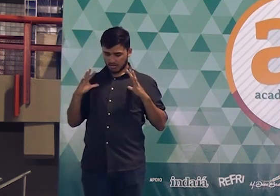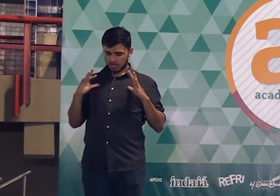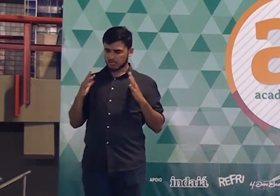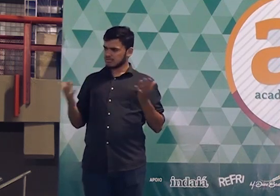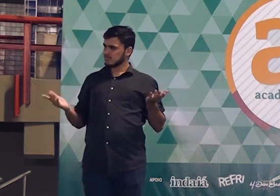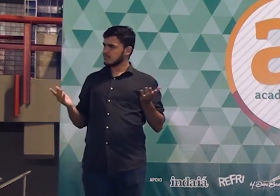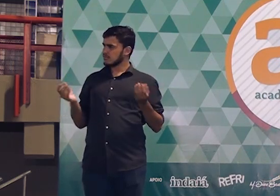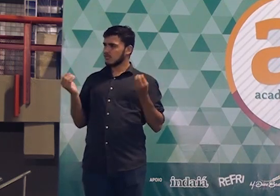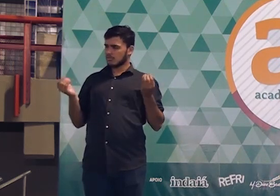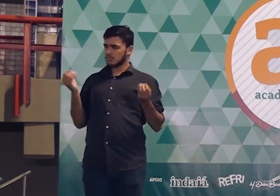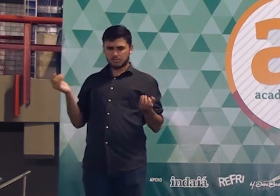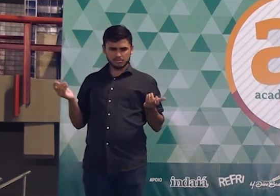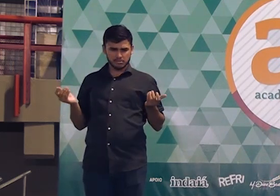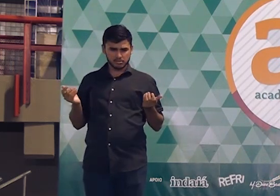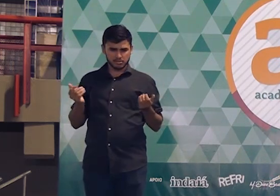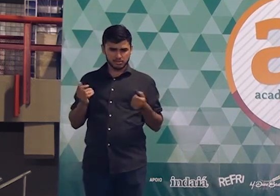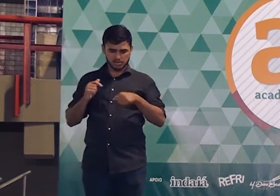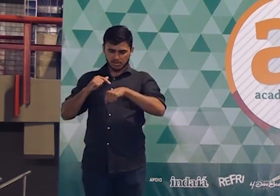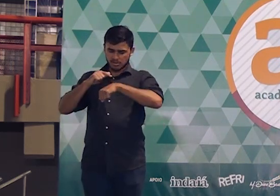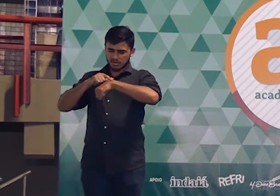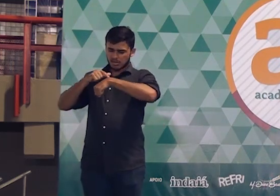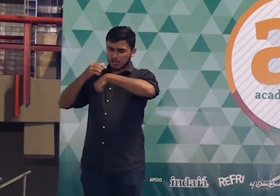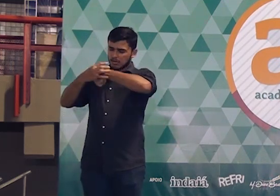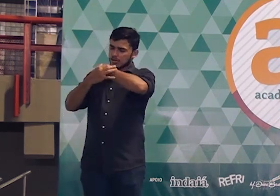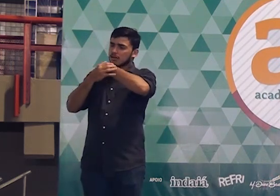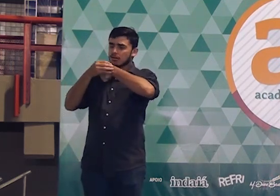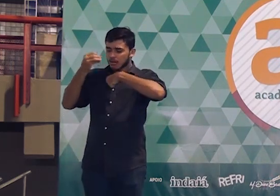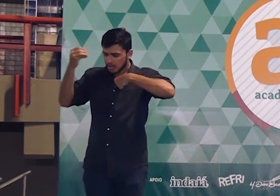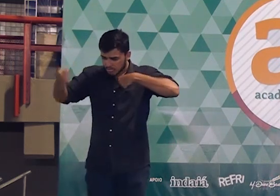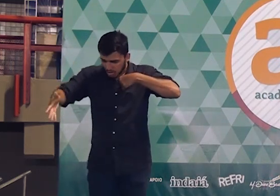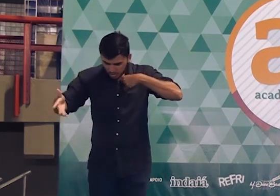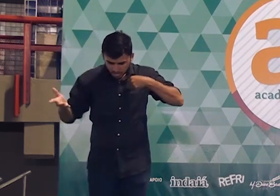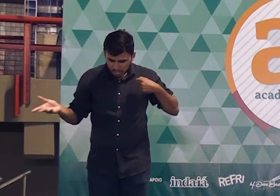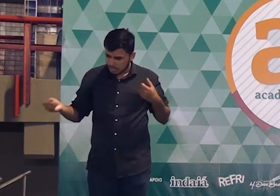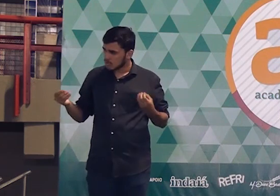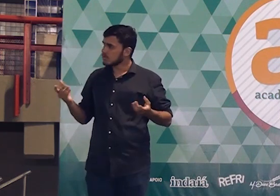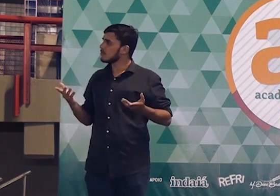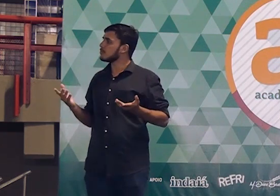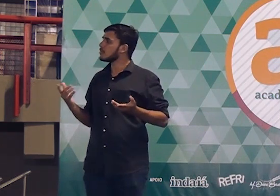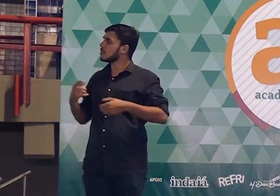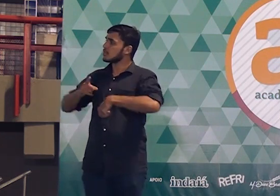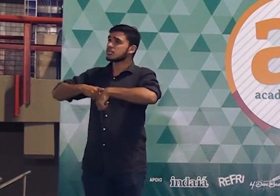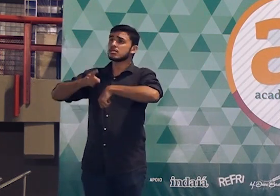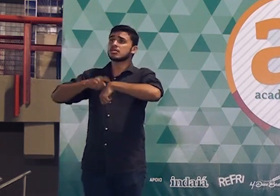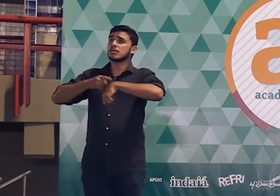diz, mãe, tempo é abstrato. Ó, a chinela voando. Não é não?